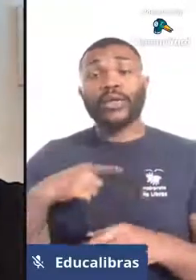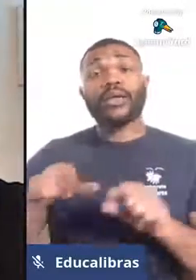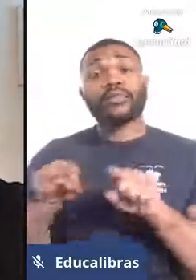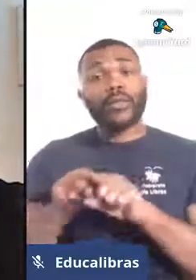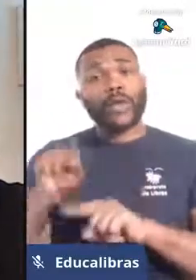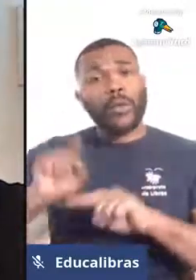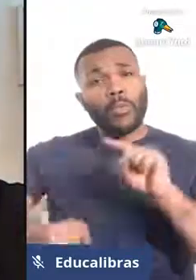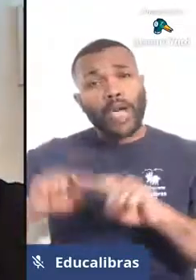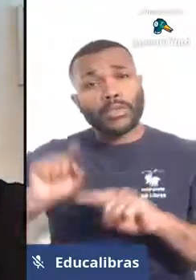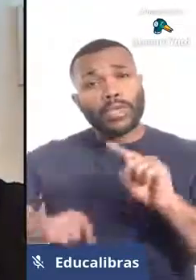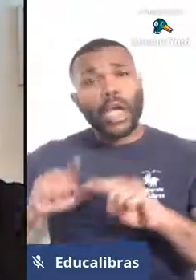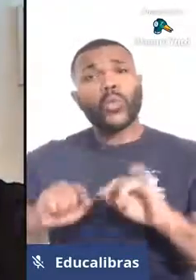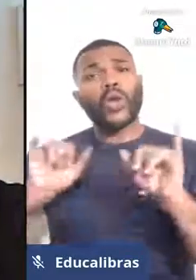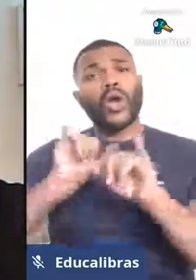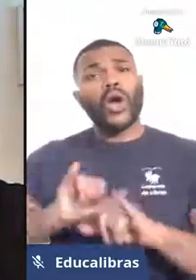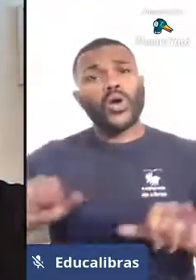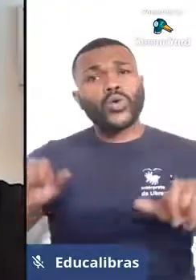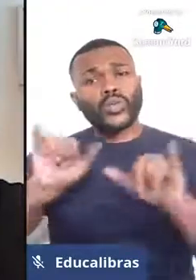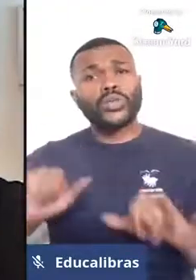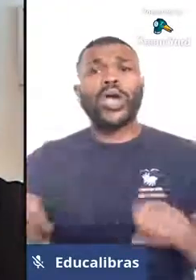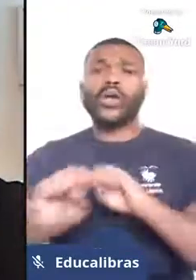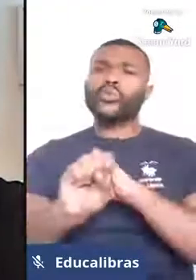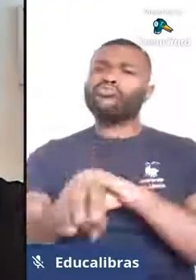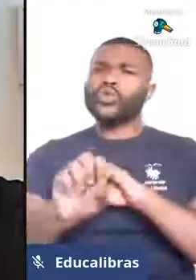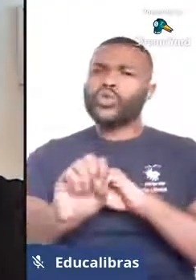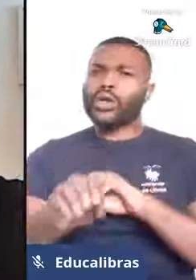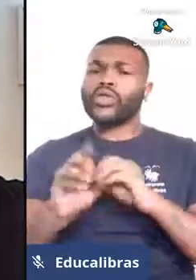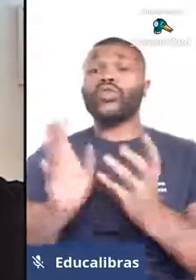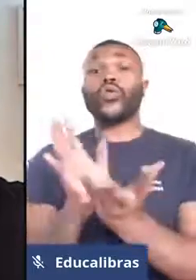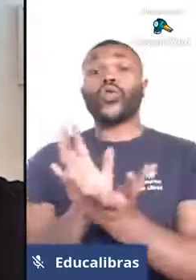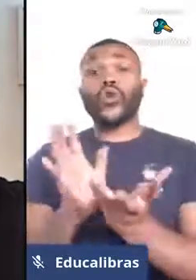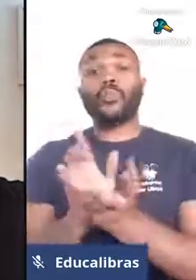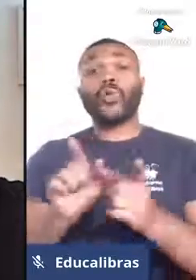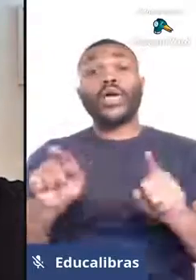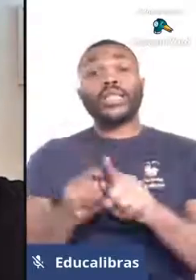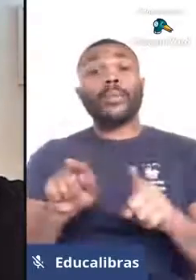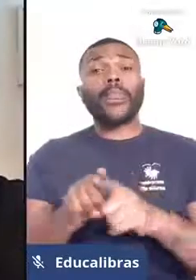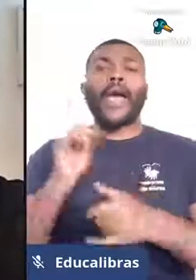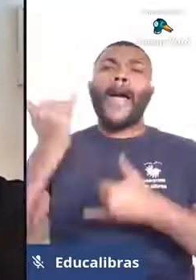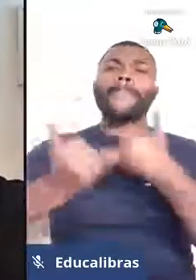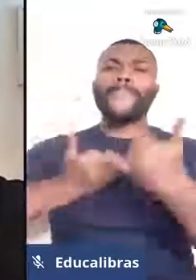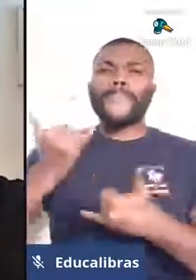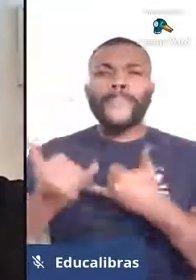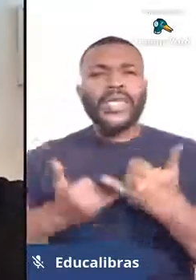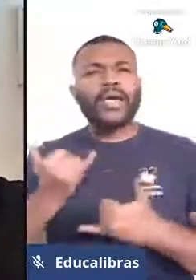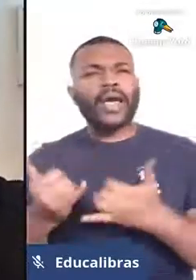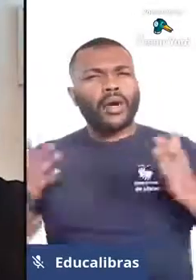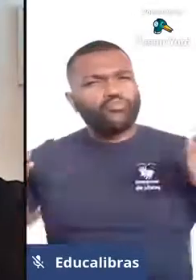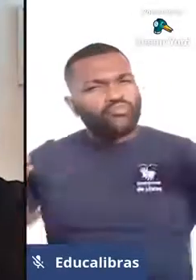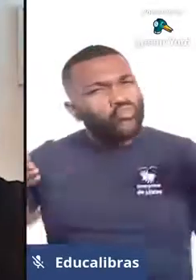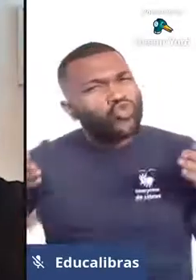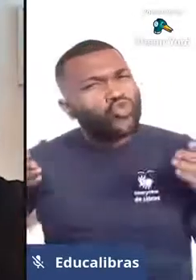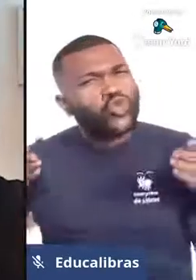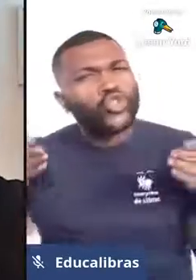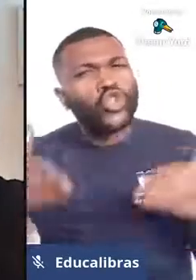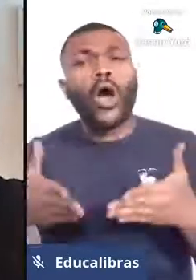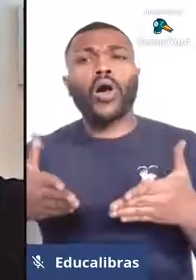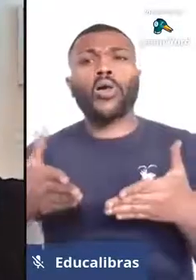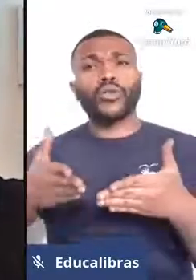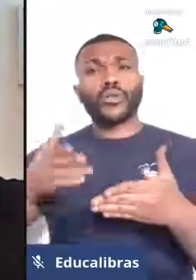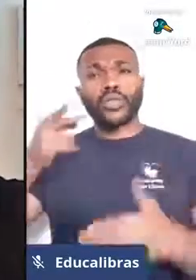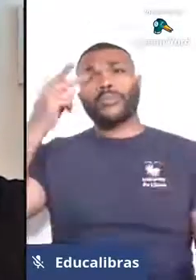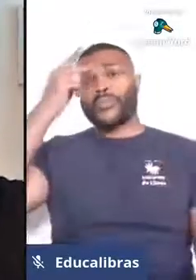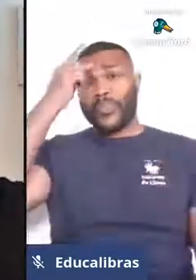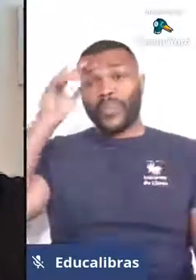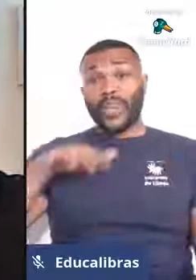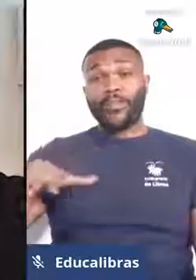folhetos do programa educativo, tem brincadeiras, tem jogos que são criados por essas pessoas